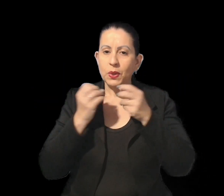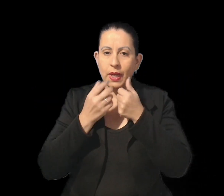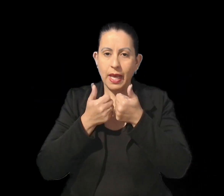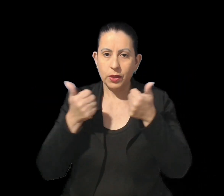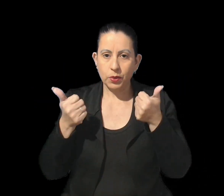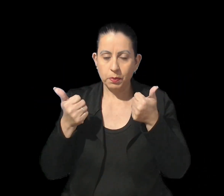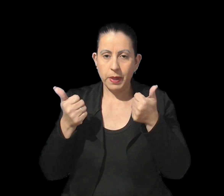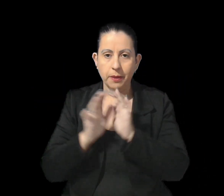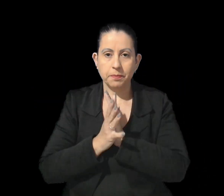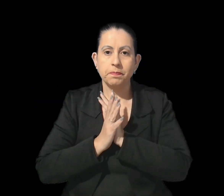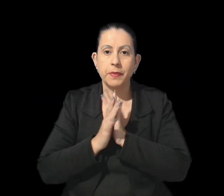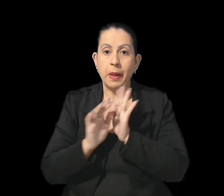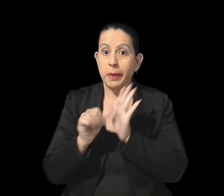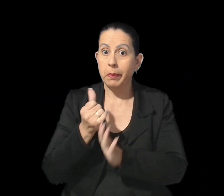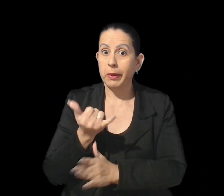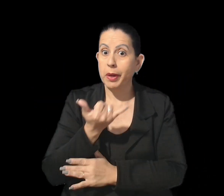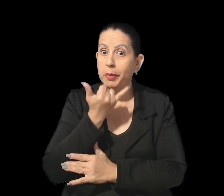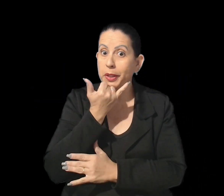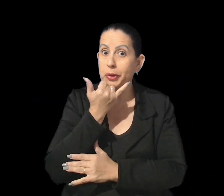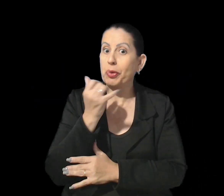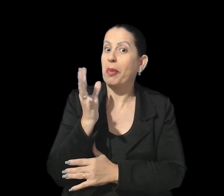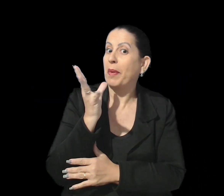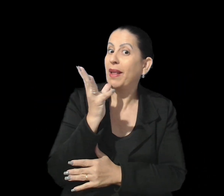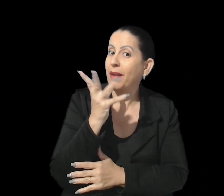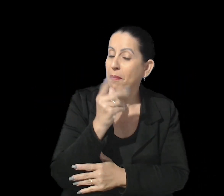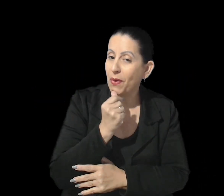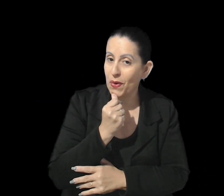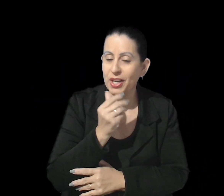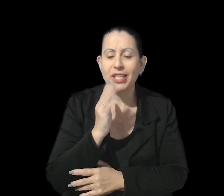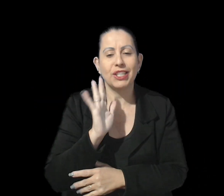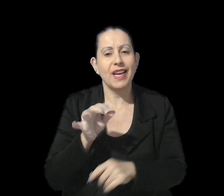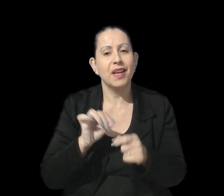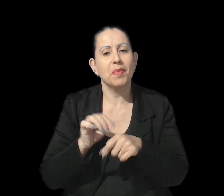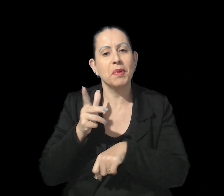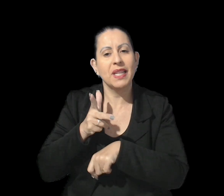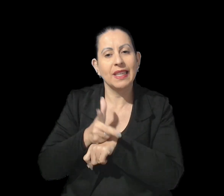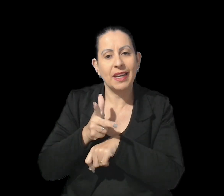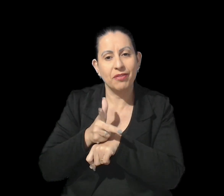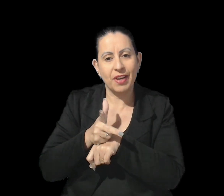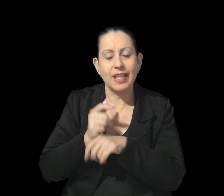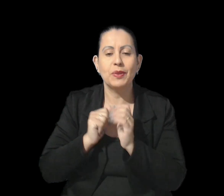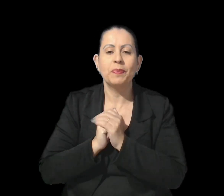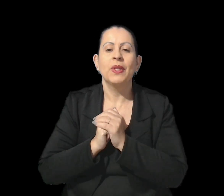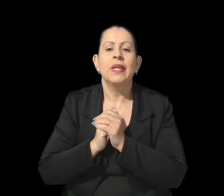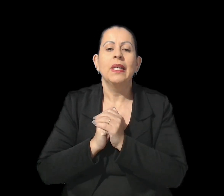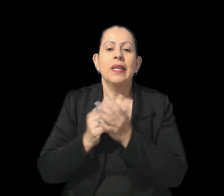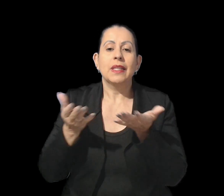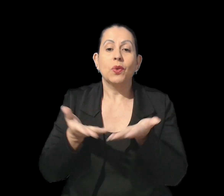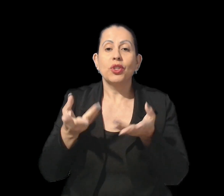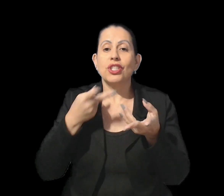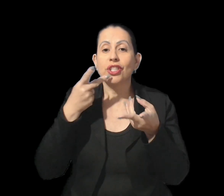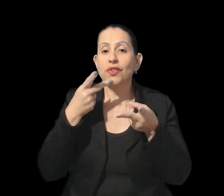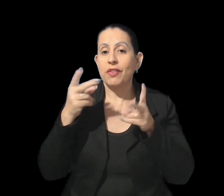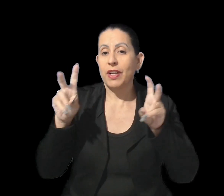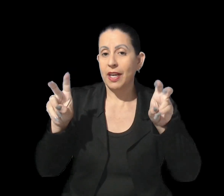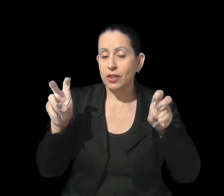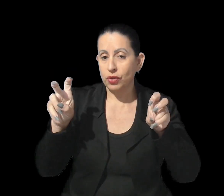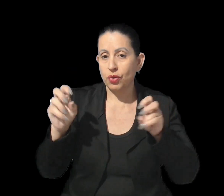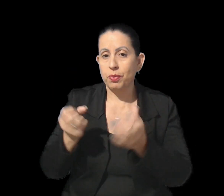Olá, tudo bem? Primeiro eu quero pedir desculpa pela demora, já era para mim ter gravado. Então hoje a gente vai falar sobre